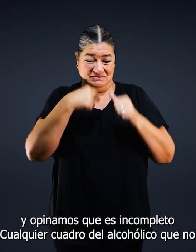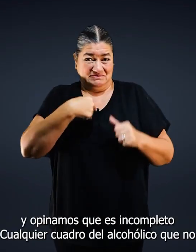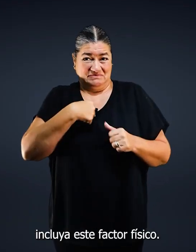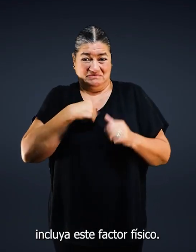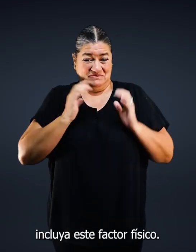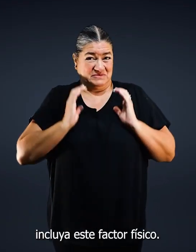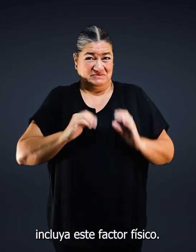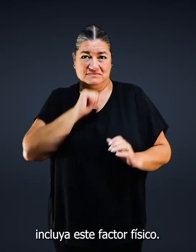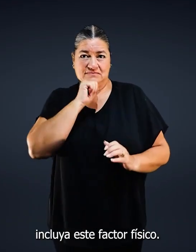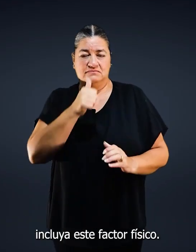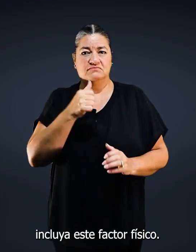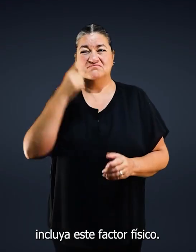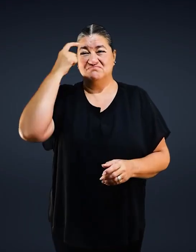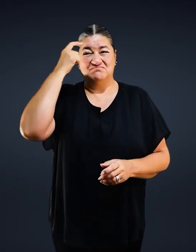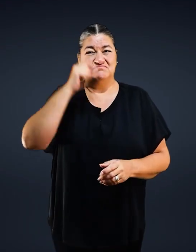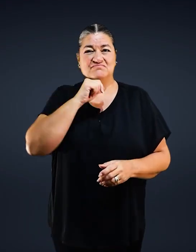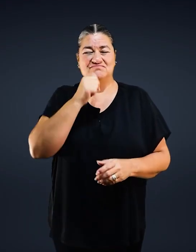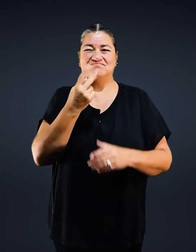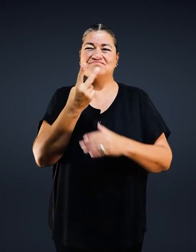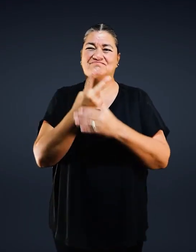que no incluya este factor físico.